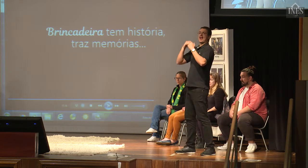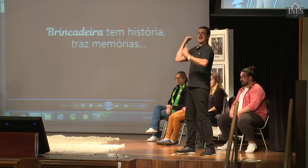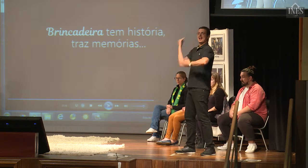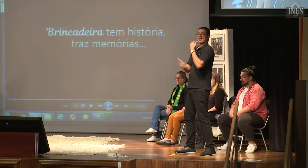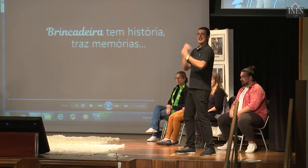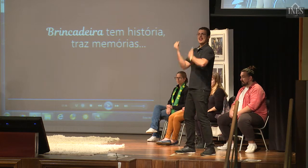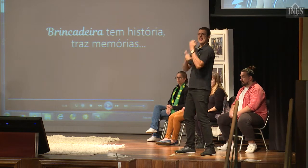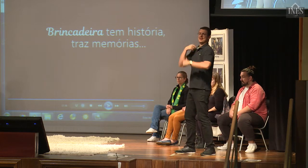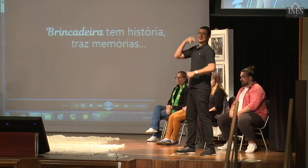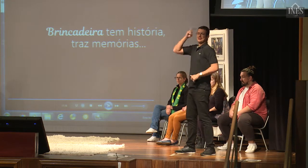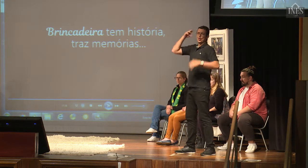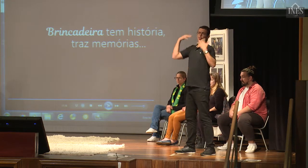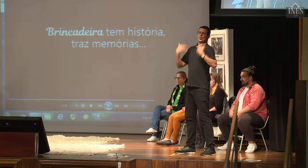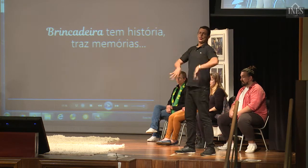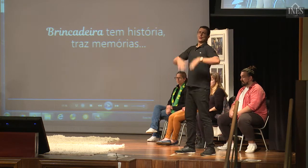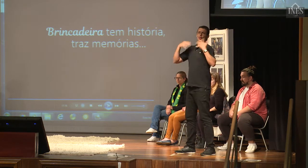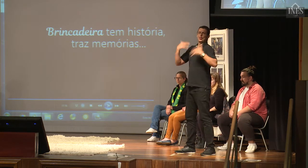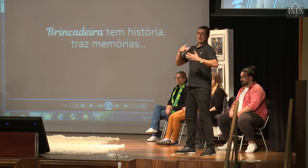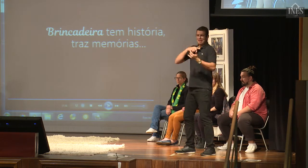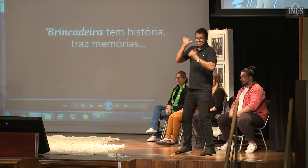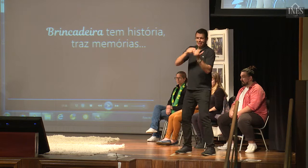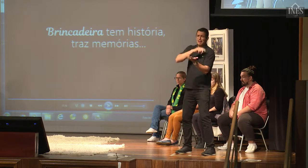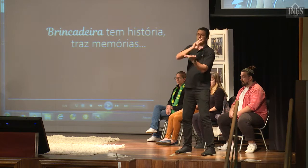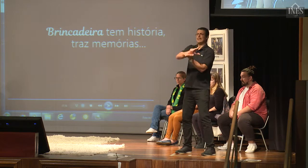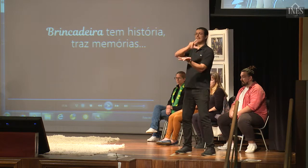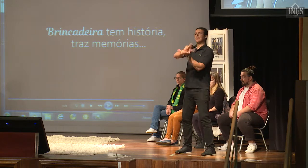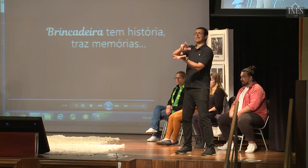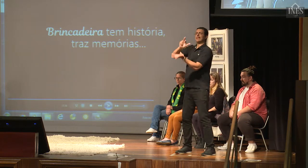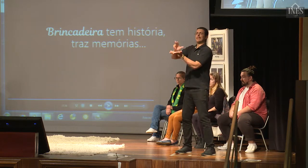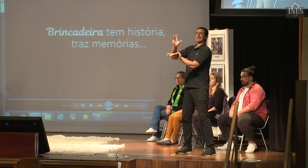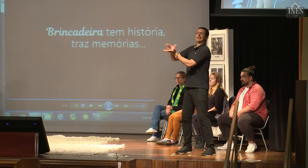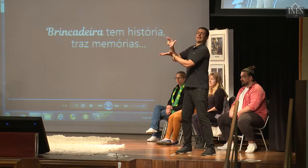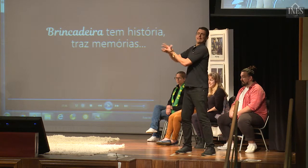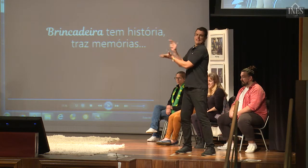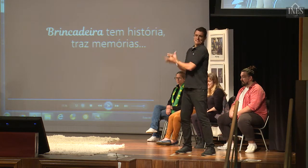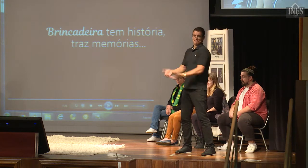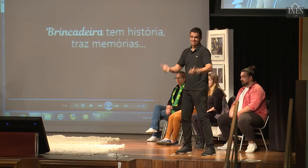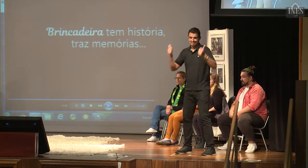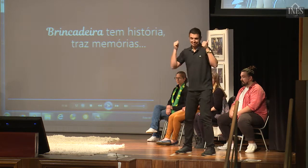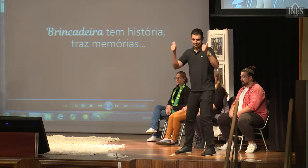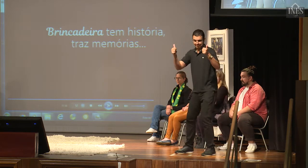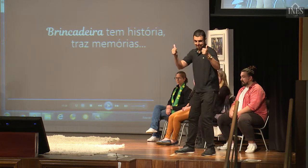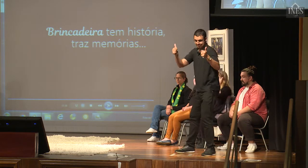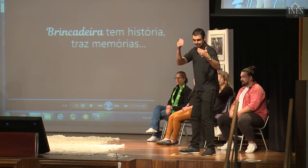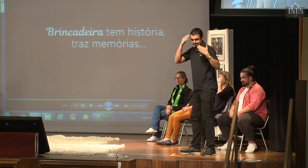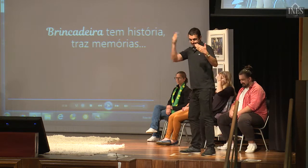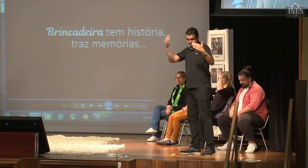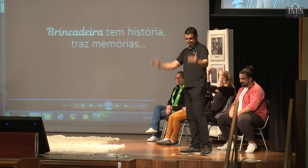aquela brincadeira e comecei a brincar aqui no INES, né, com todas essas histórias. Né, e diferentes brincadeiras eram feitas aqui, ok?